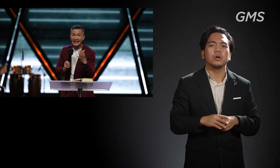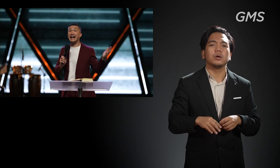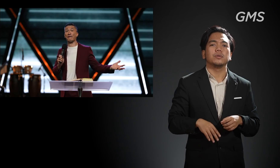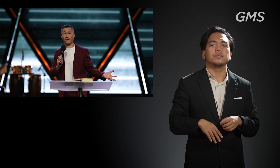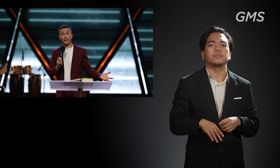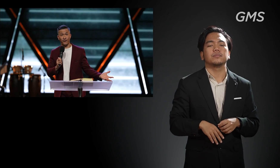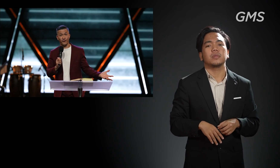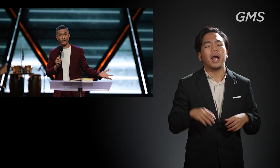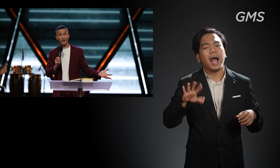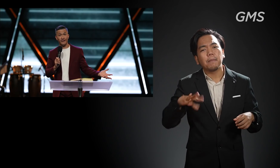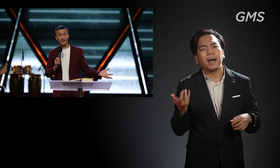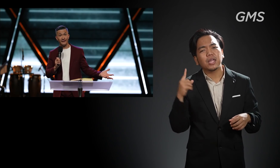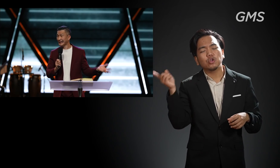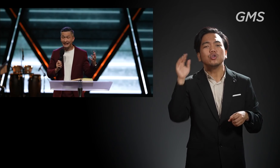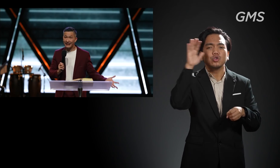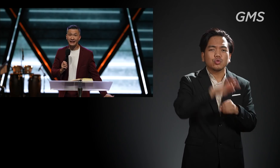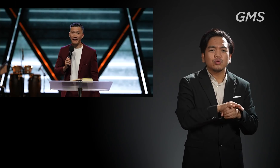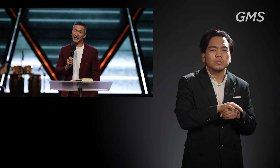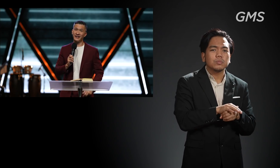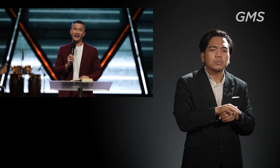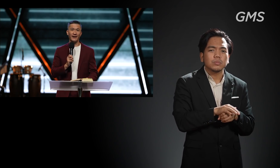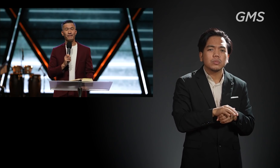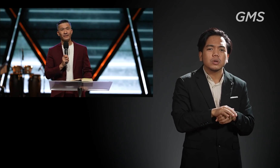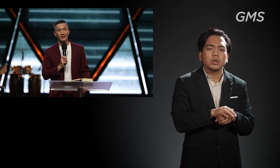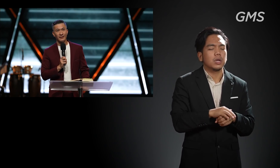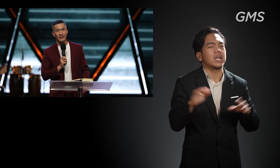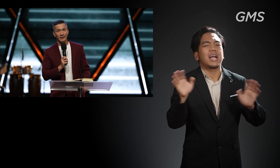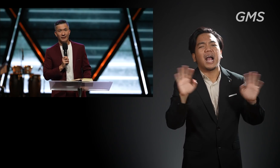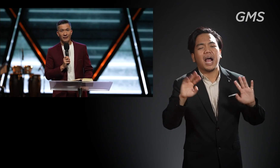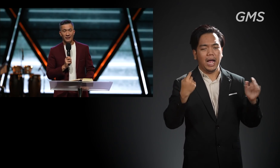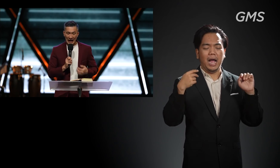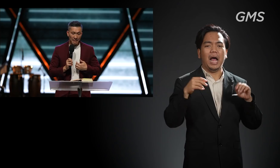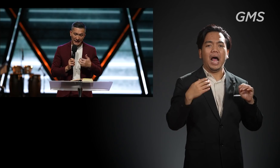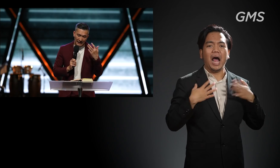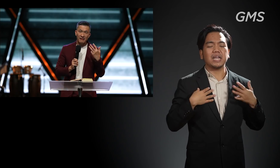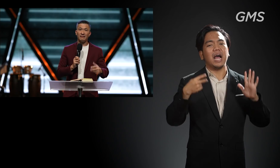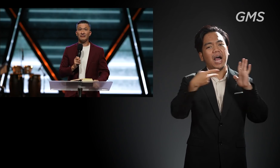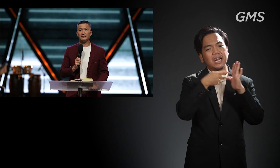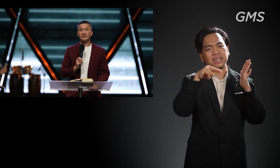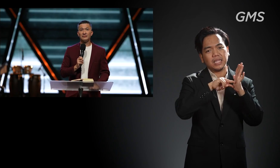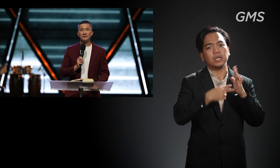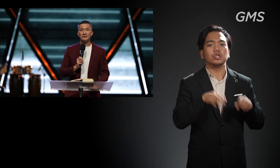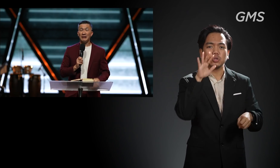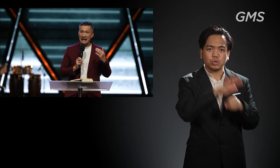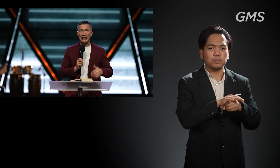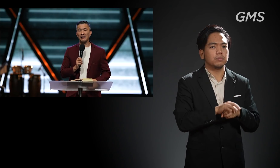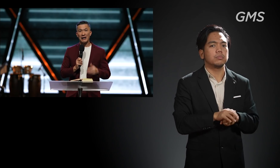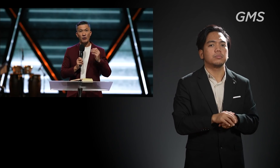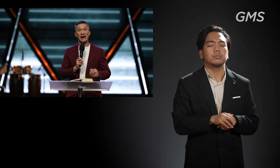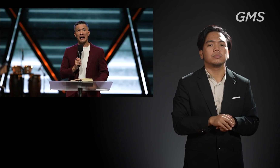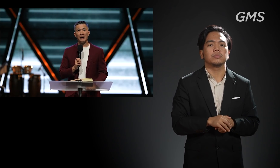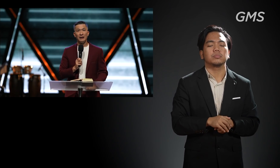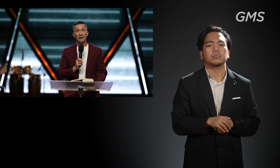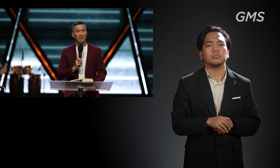What is enough? Tidak terdefinisikan. Saya mendingan mendarat,